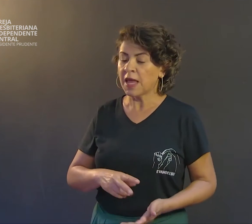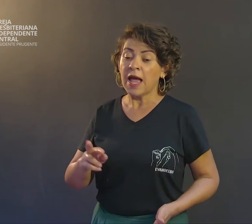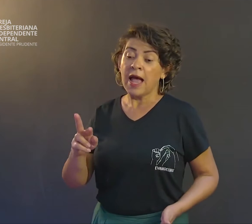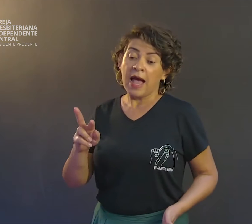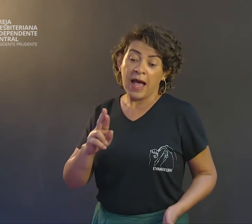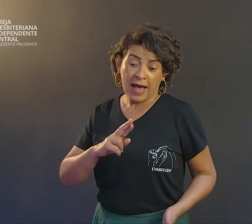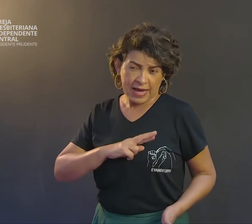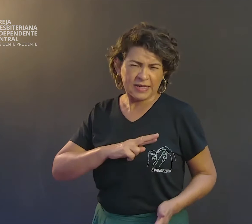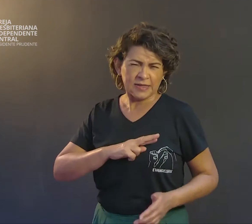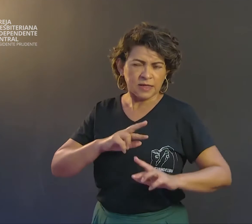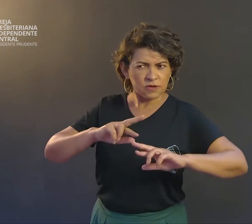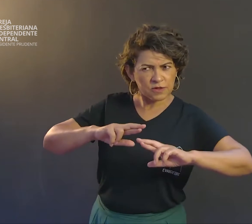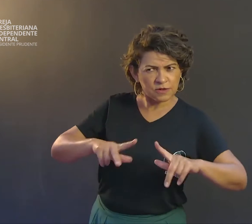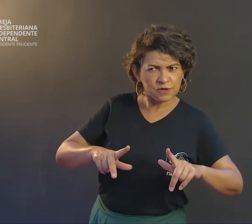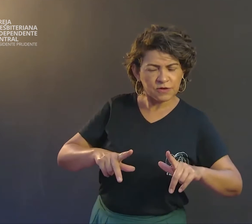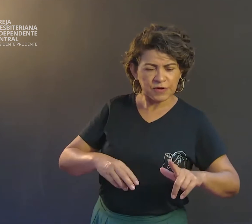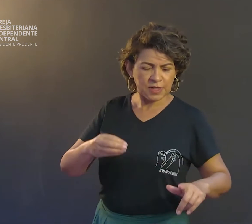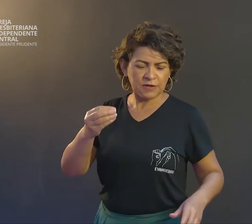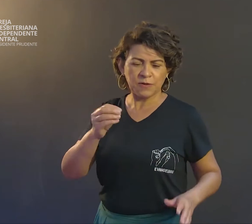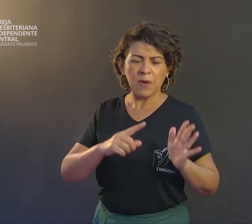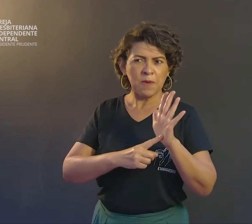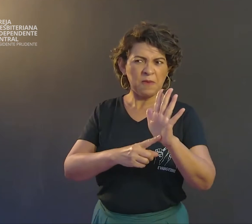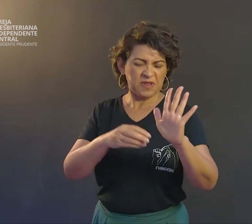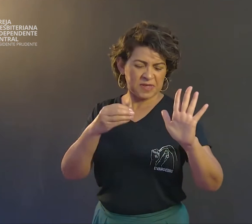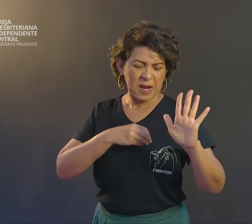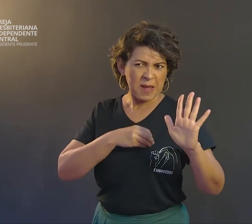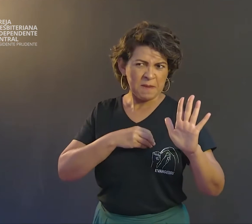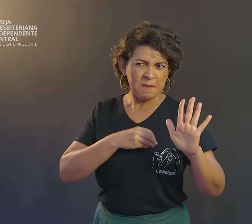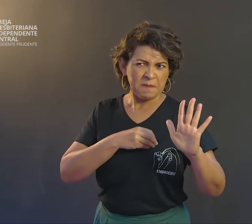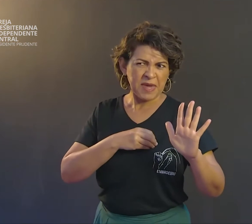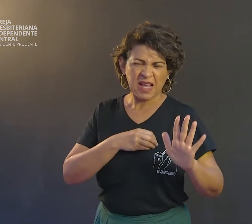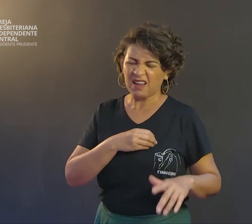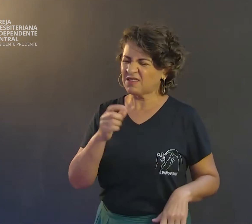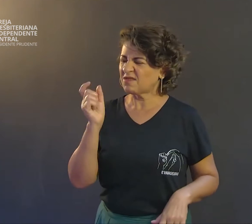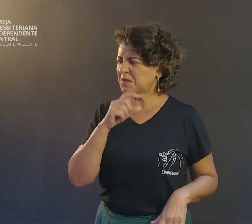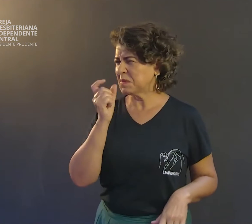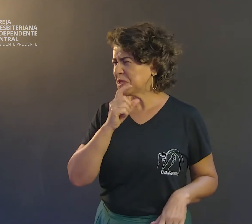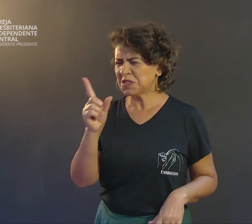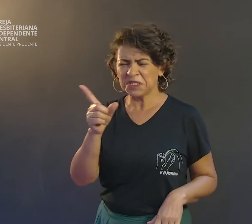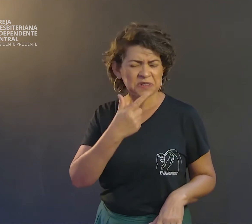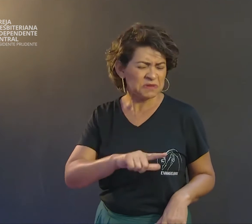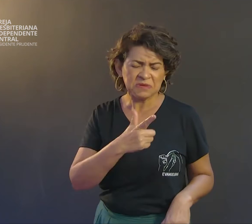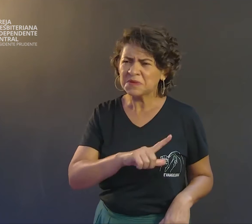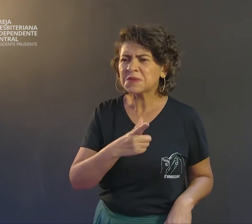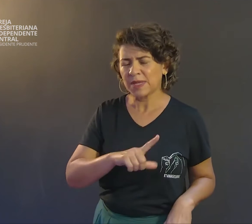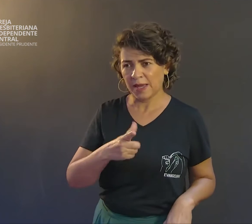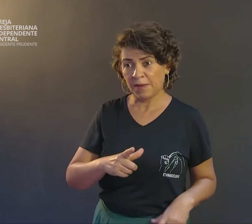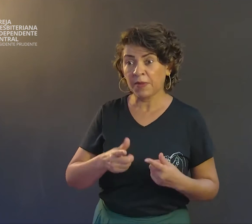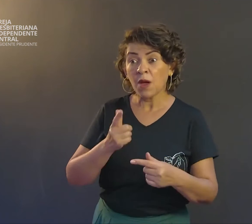negar a existência dele. Os demônios sabem que se as pessoas pensarem que não